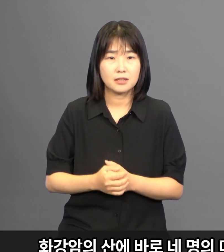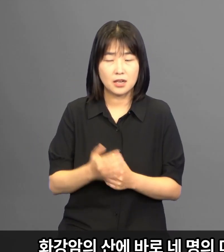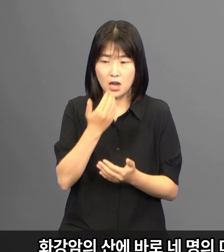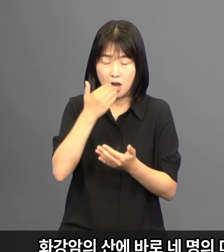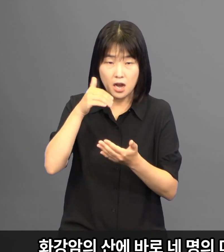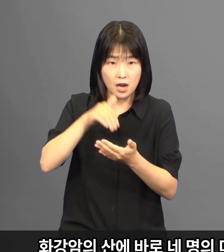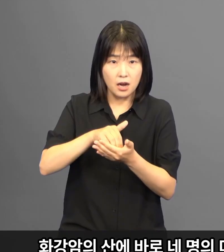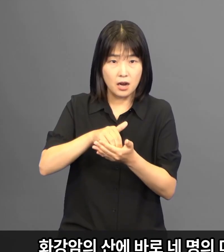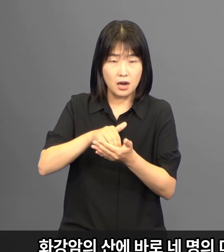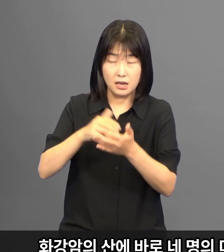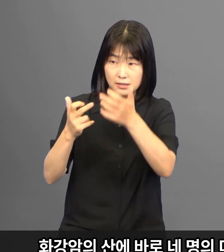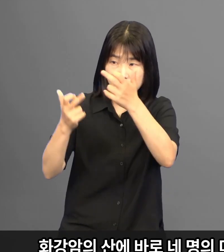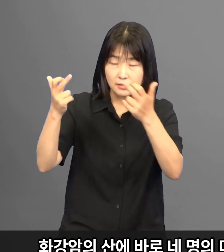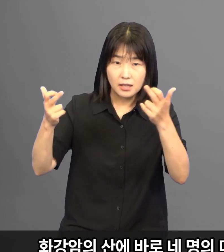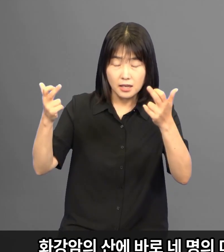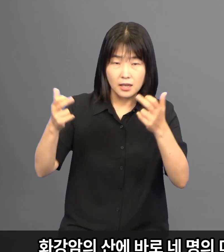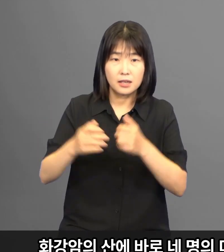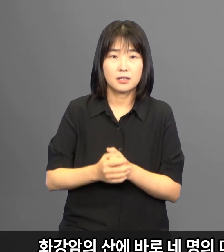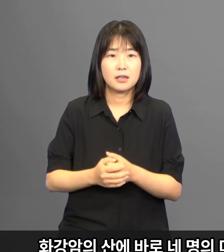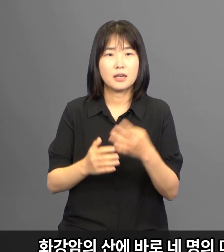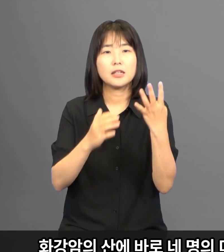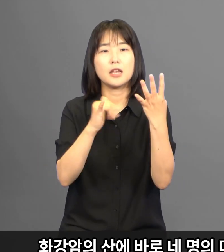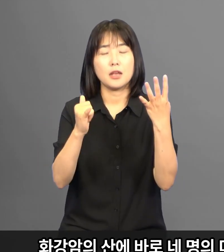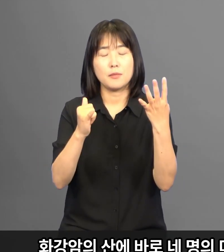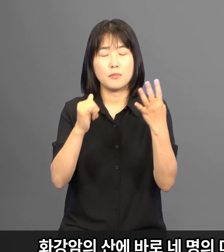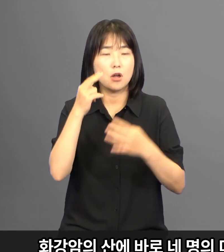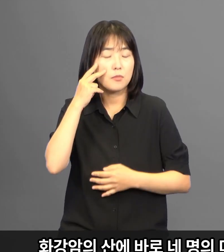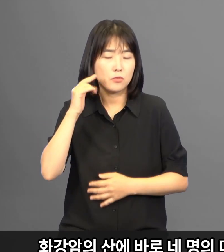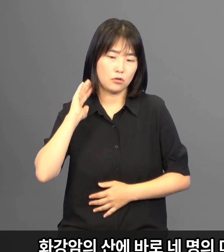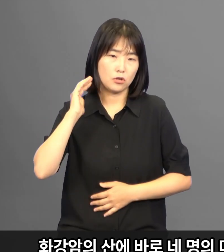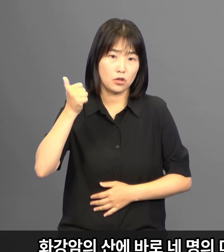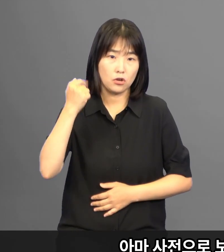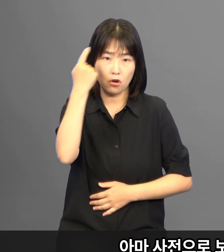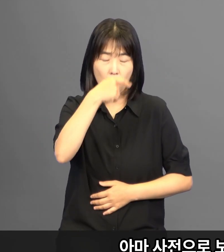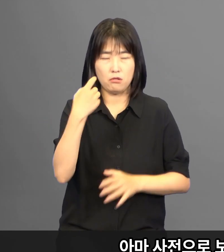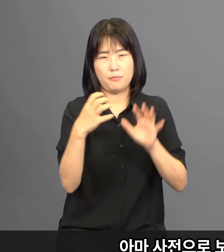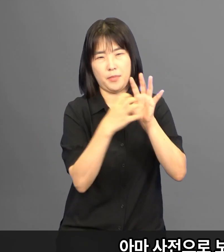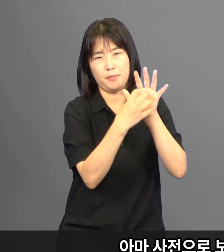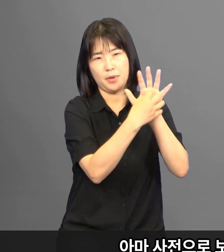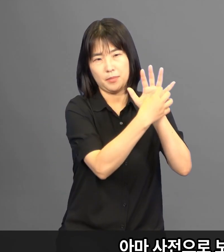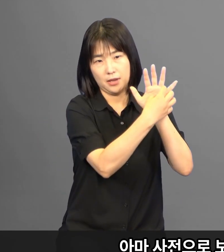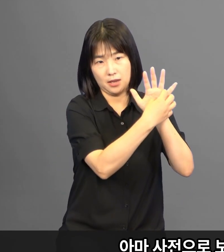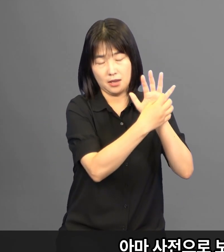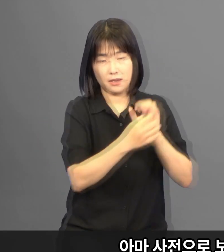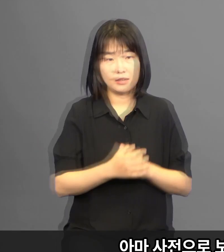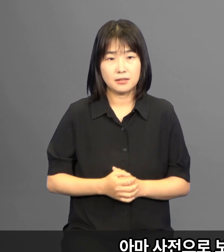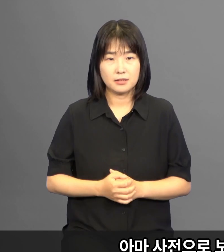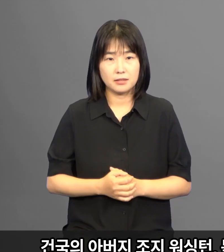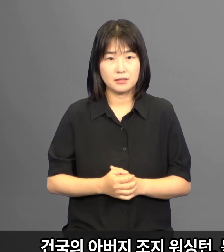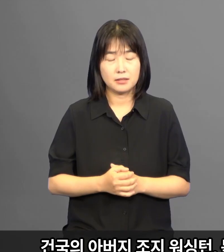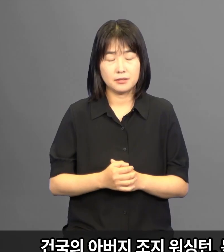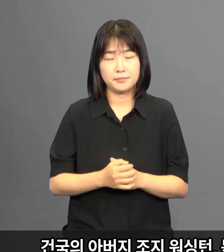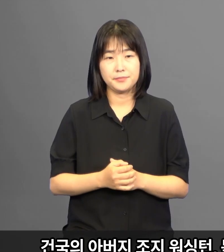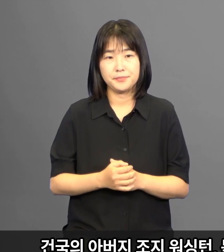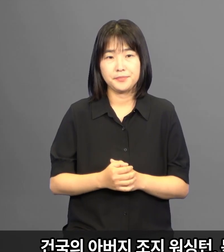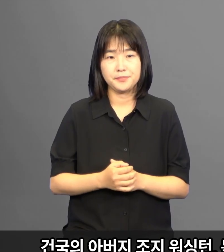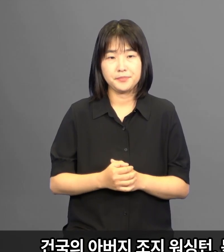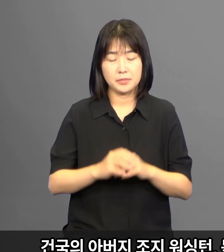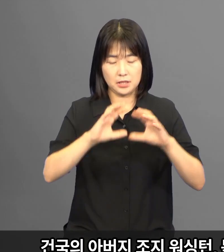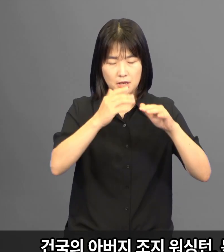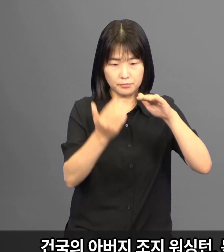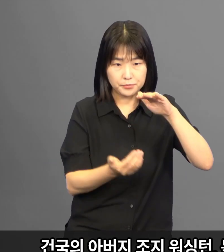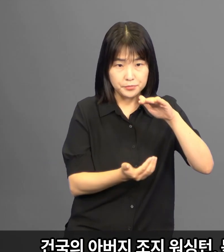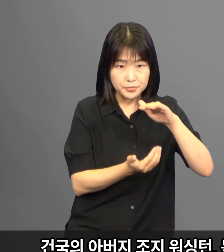화강암의 산에 바로 4명의 미국의 대통령의 얼굴이 새겨져 있죠. 아마 사진으로 보신 분들이 계실 겁니다. 건국의 아버지